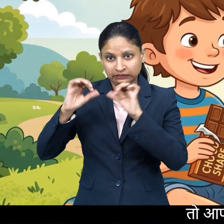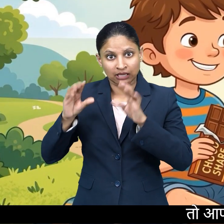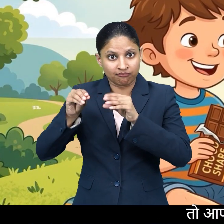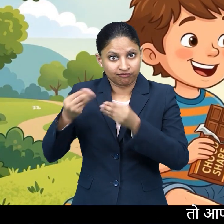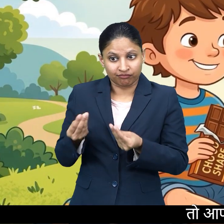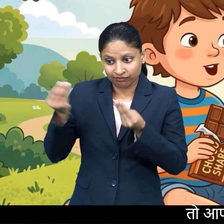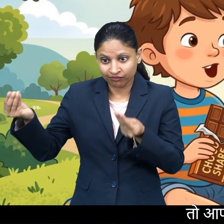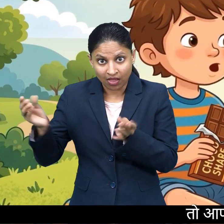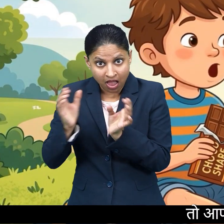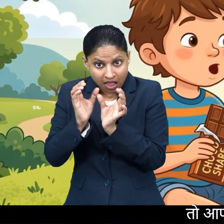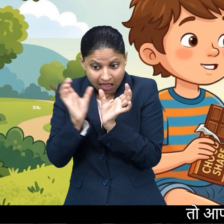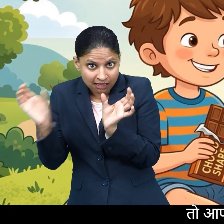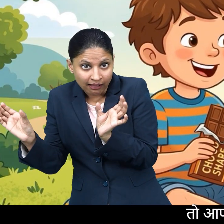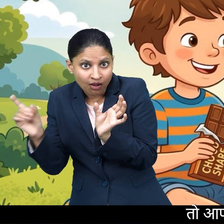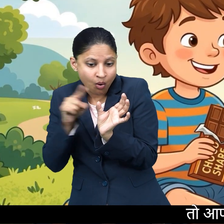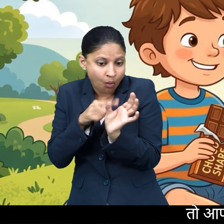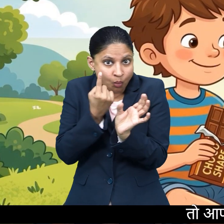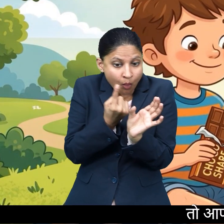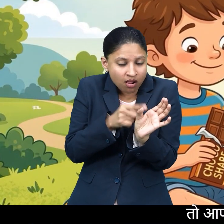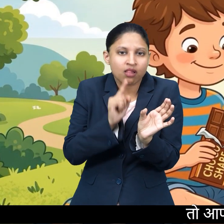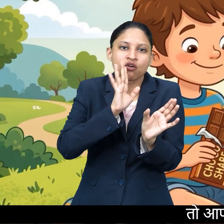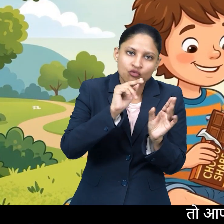तो आप उसे समान टुकड़ों में तोड़ते हैं।